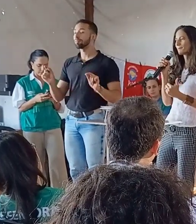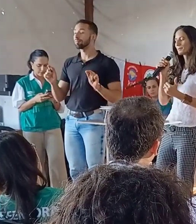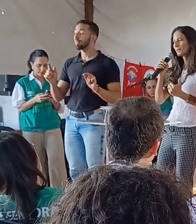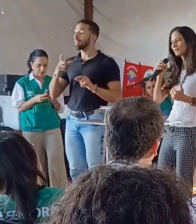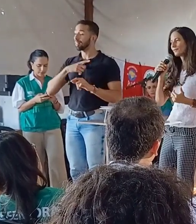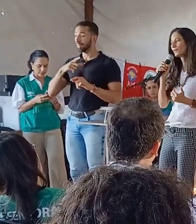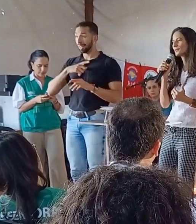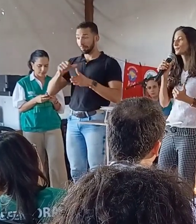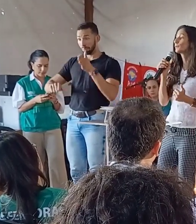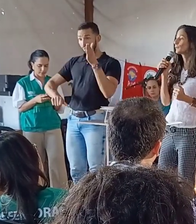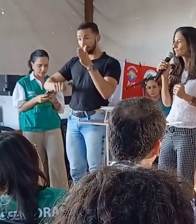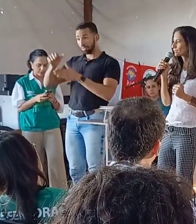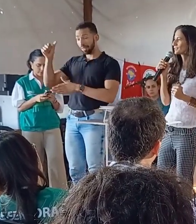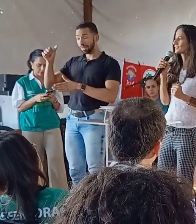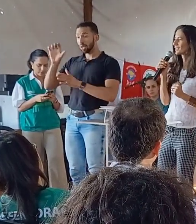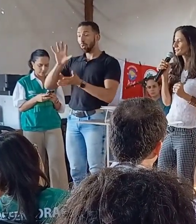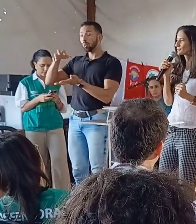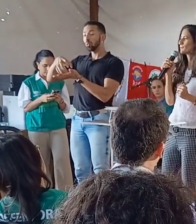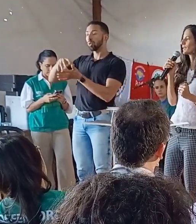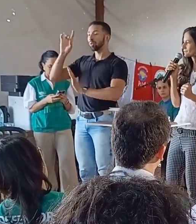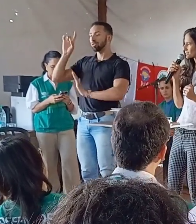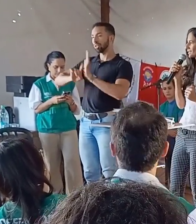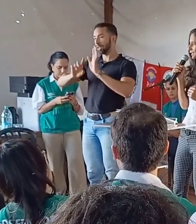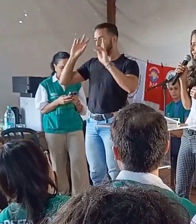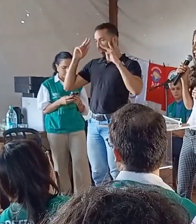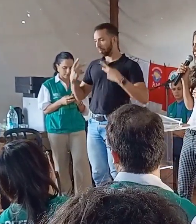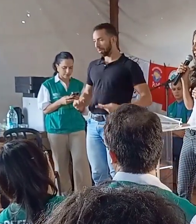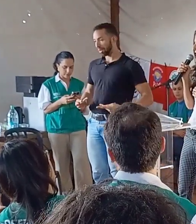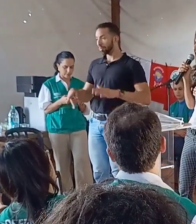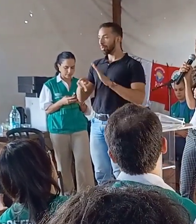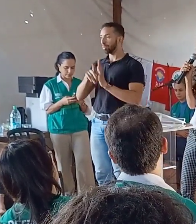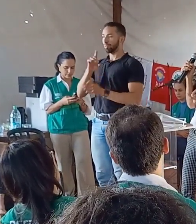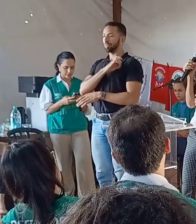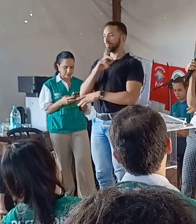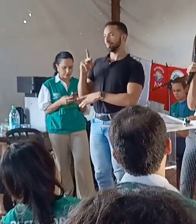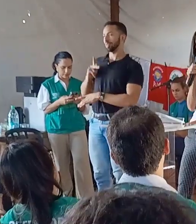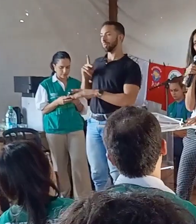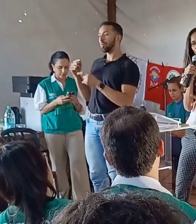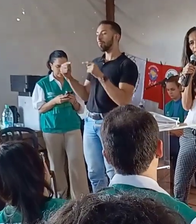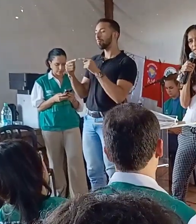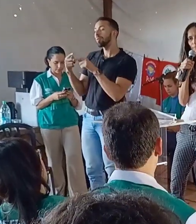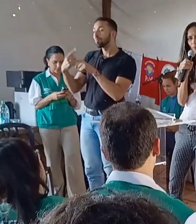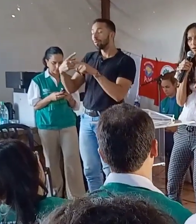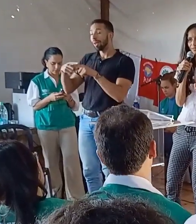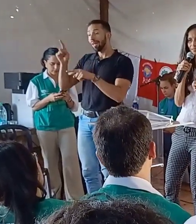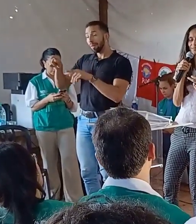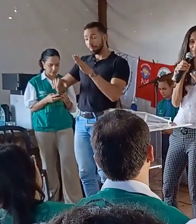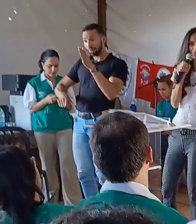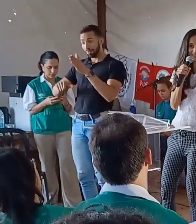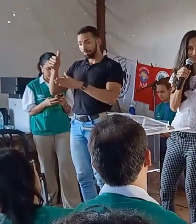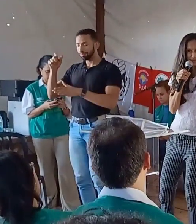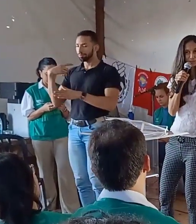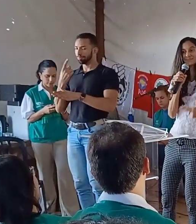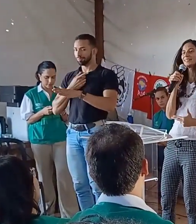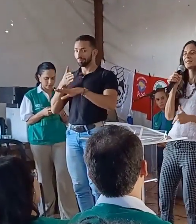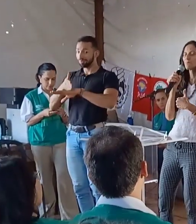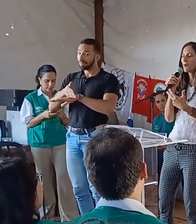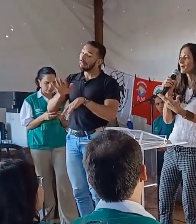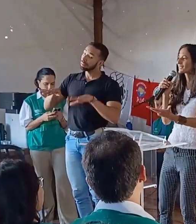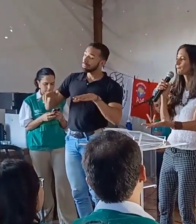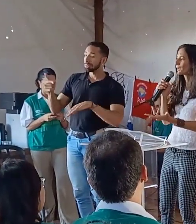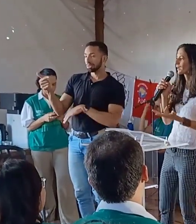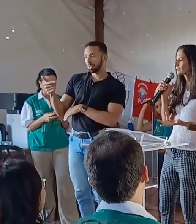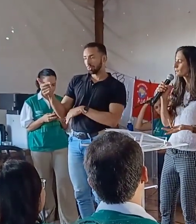ter pela primeira vez o núcleo de direitos humanos da Defensoria, onde foi a primeira porta, talvez a segunda,